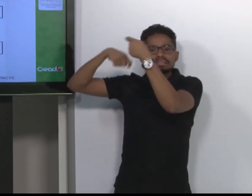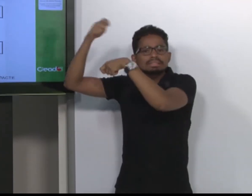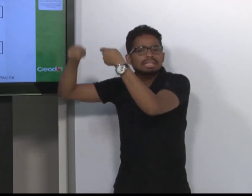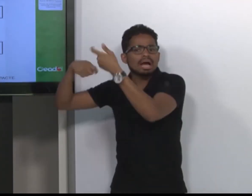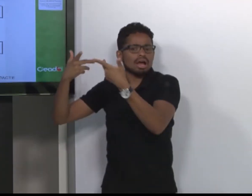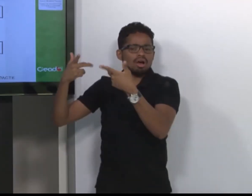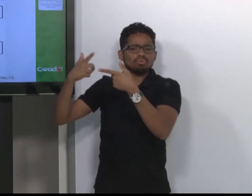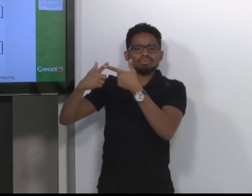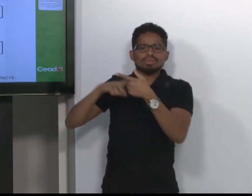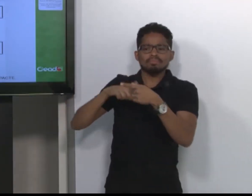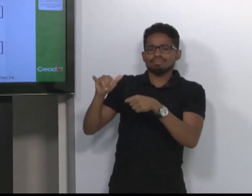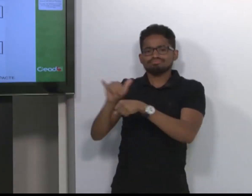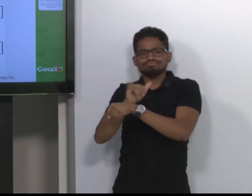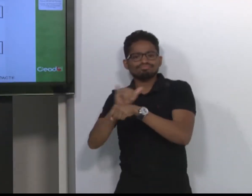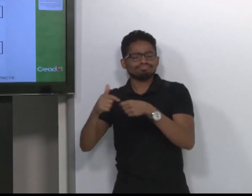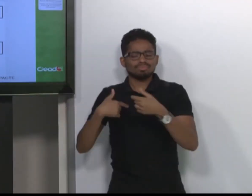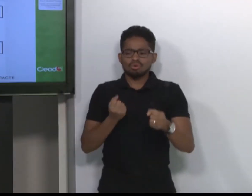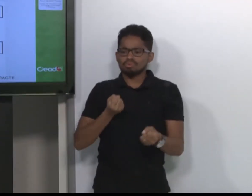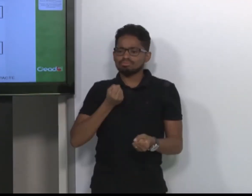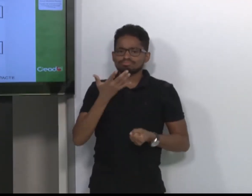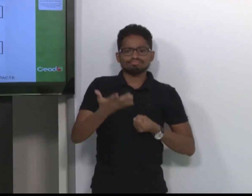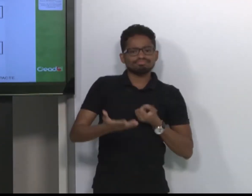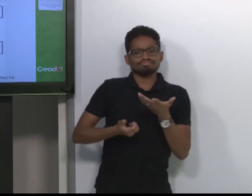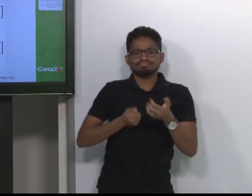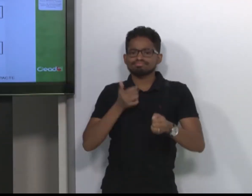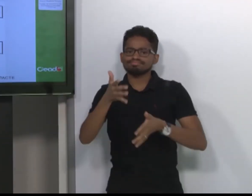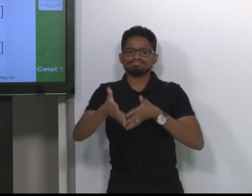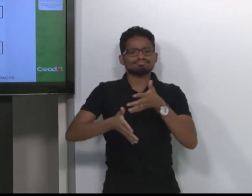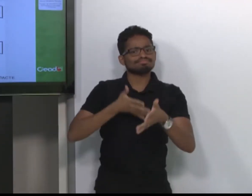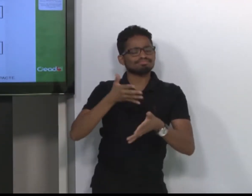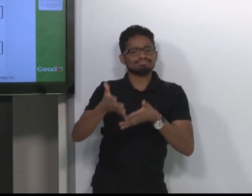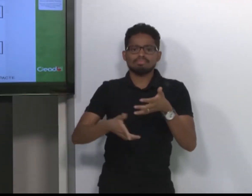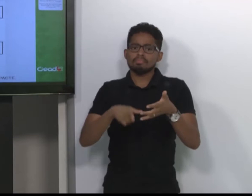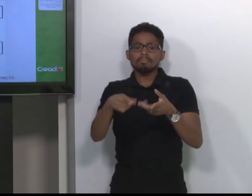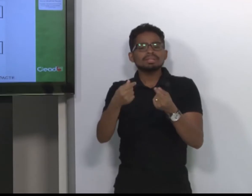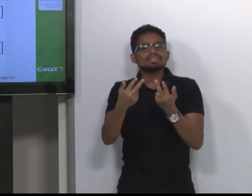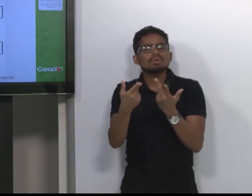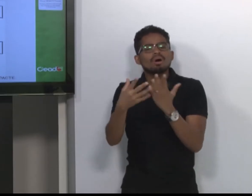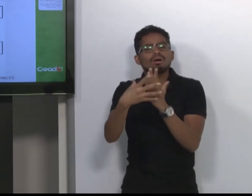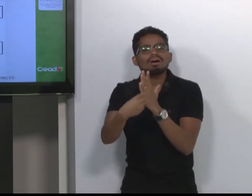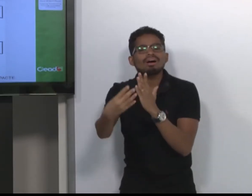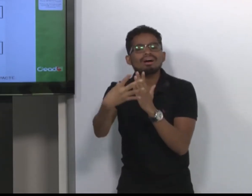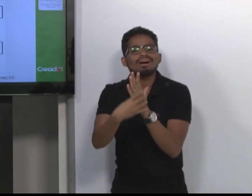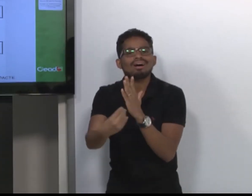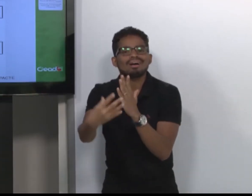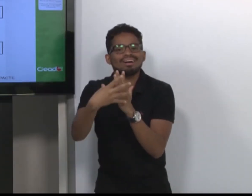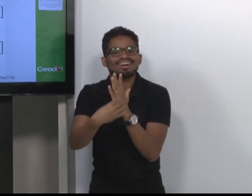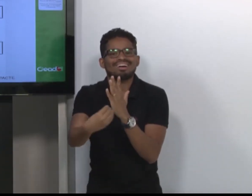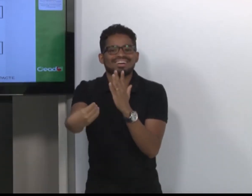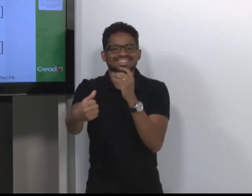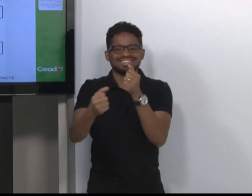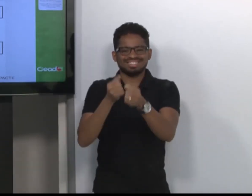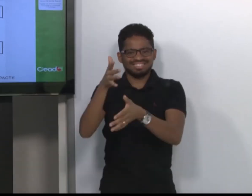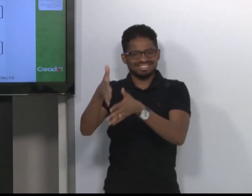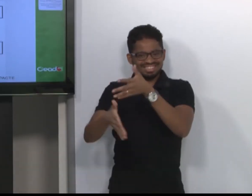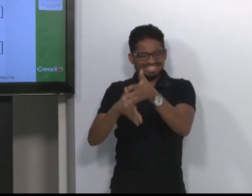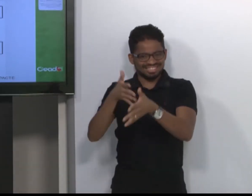de sinalização, ou seja, a fluência nessa língua. É necessário ser fluente.